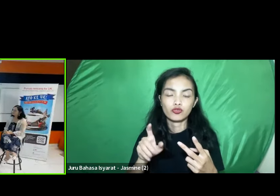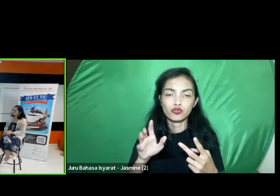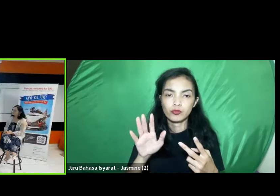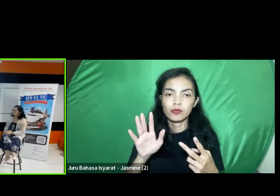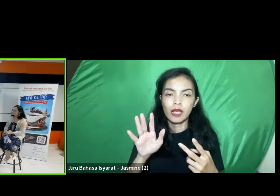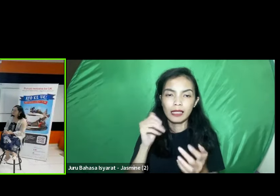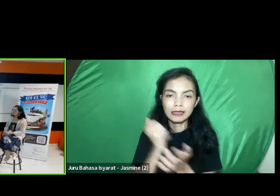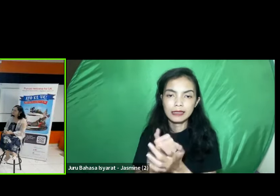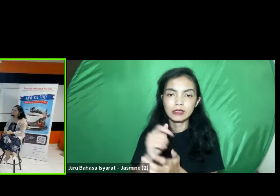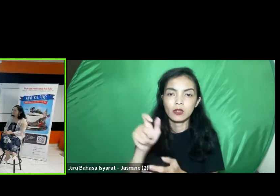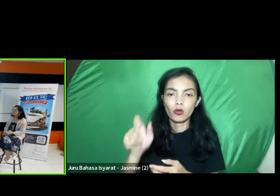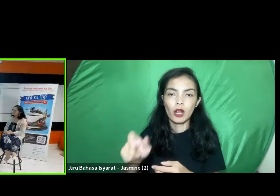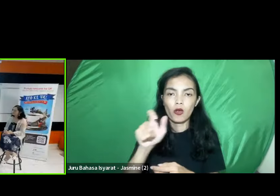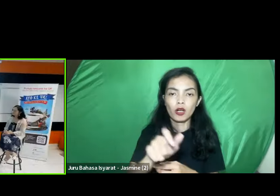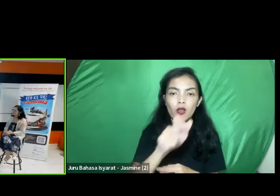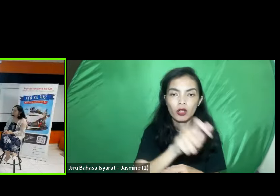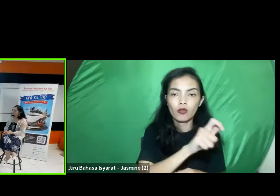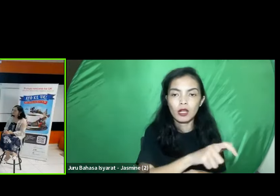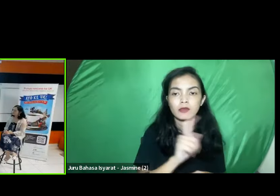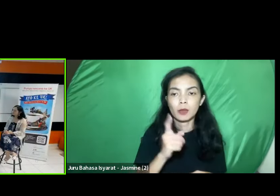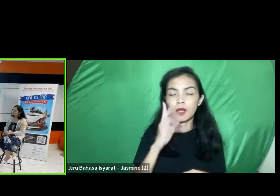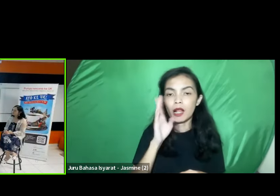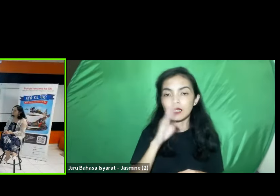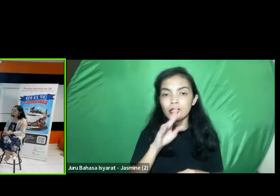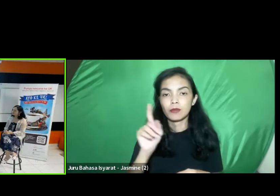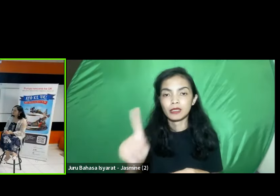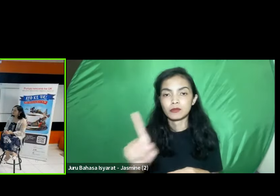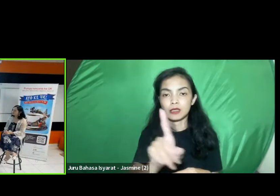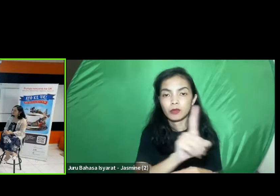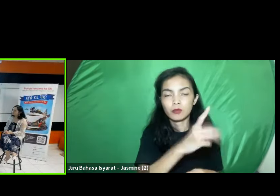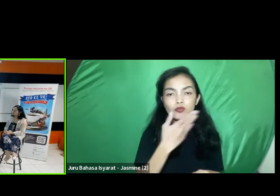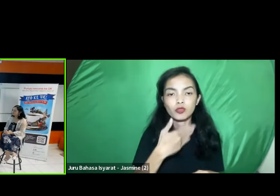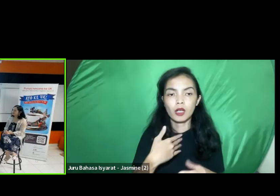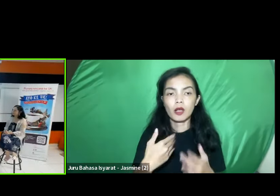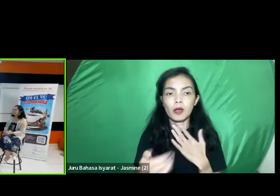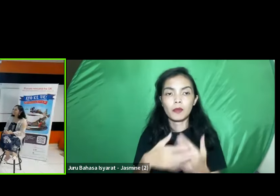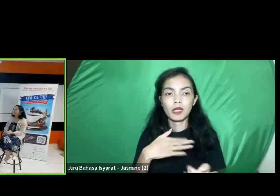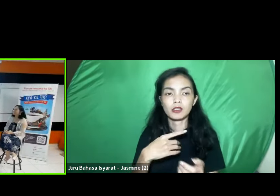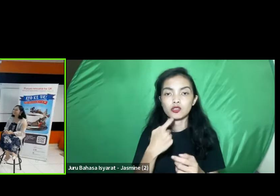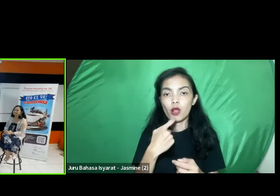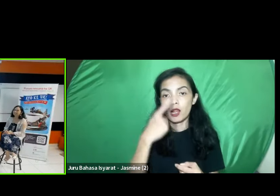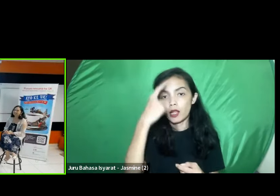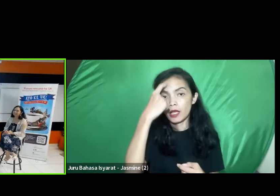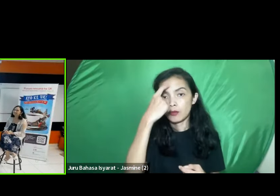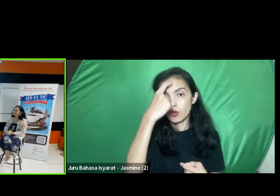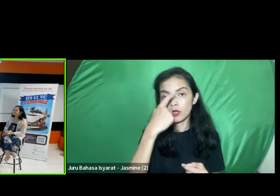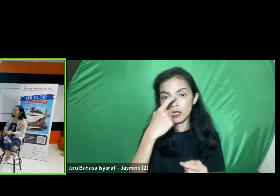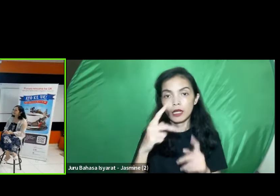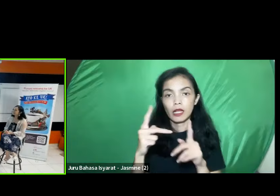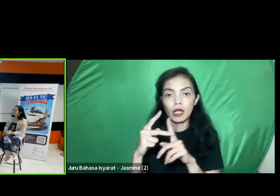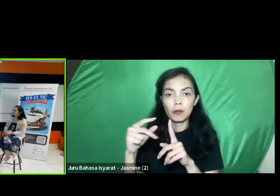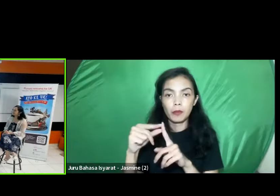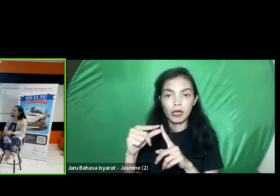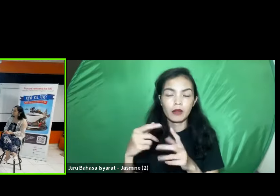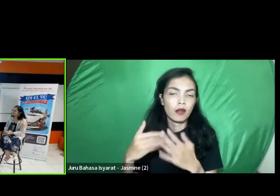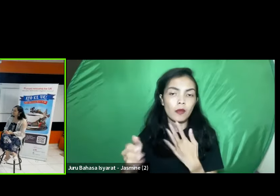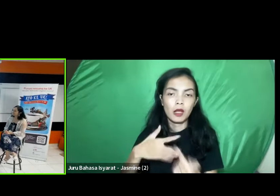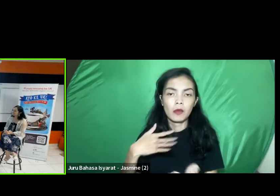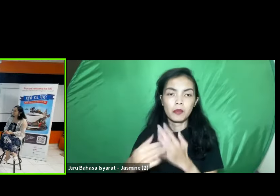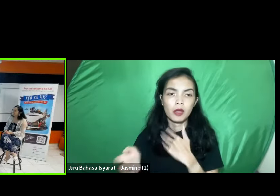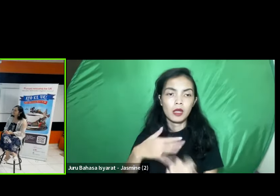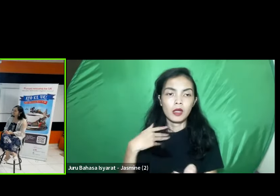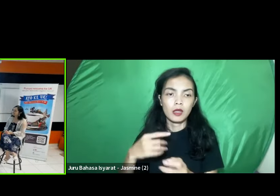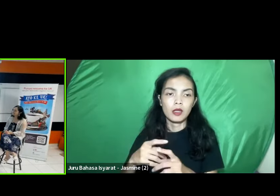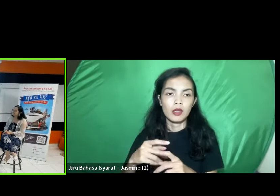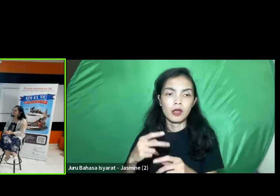kalian Gitu Pasti kalian punya Reason masing-masing It's ok kalau memang itu tentang Harry Potter not saying that gak apa not saying that